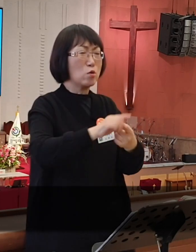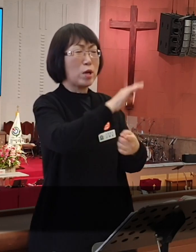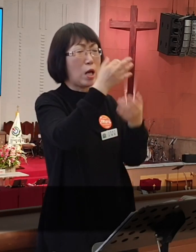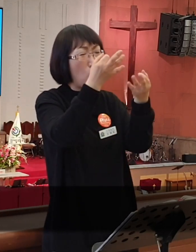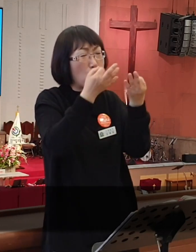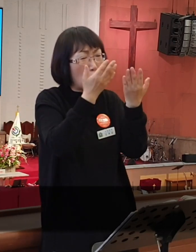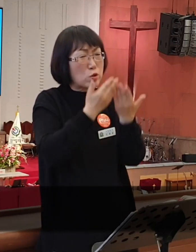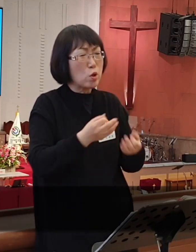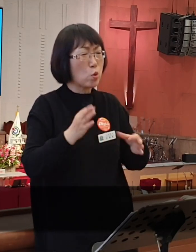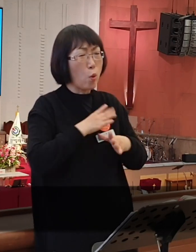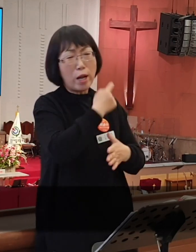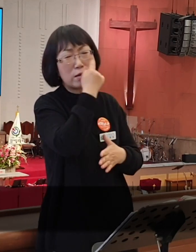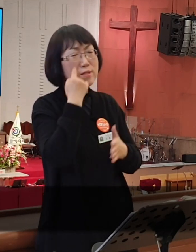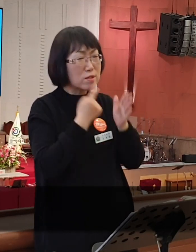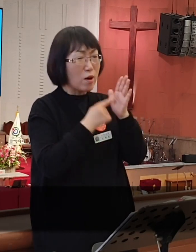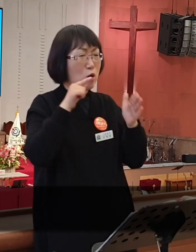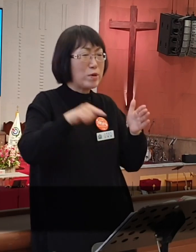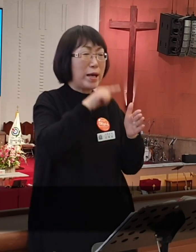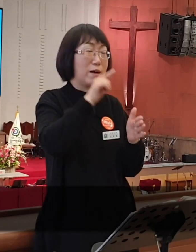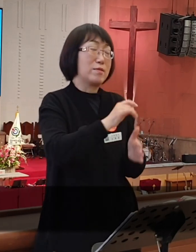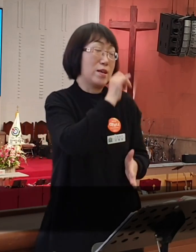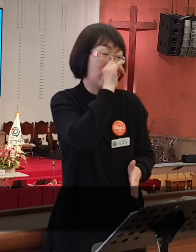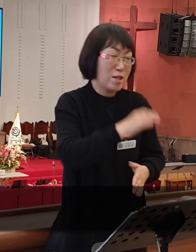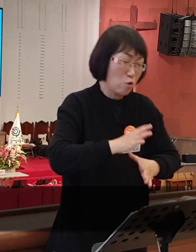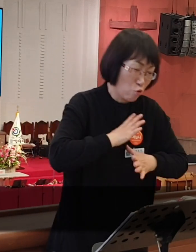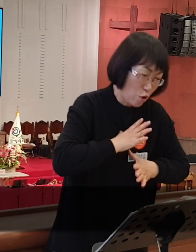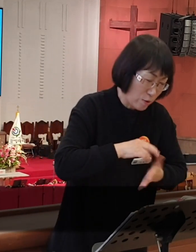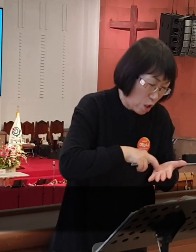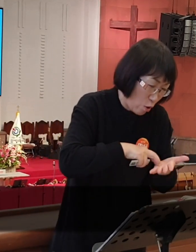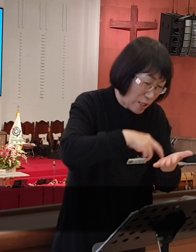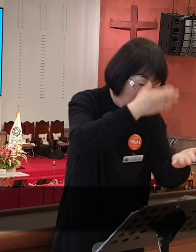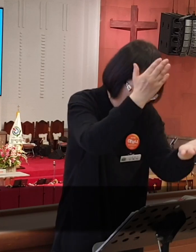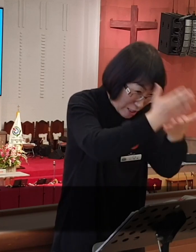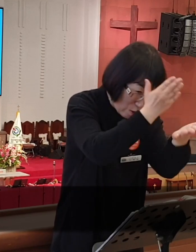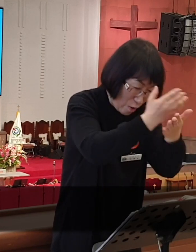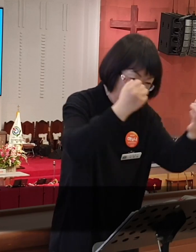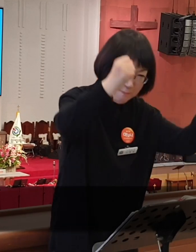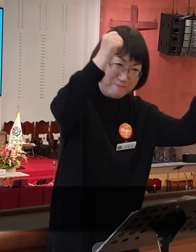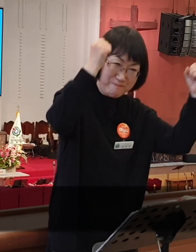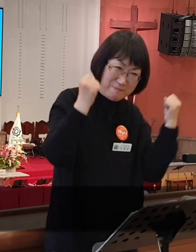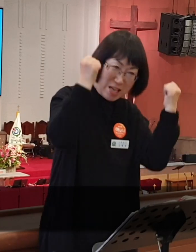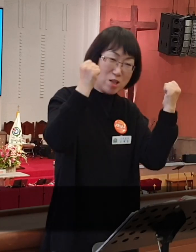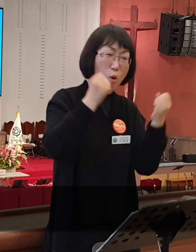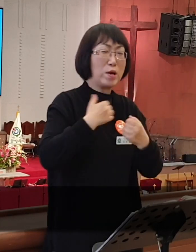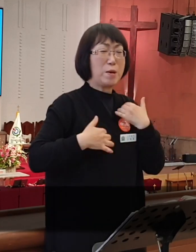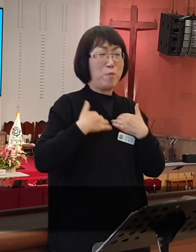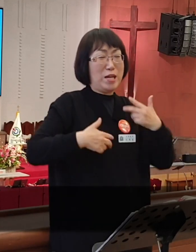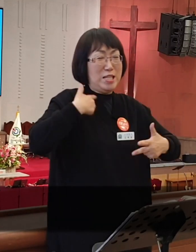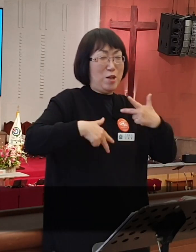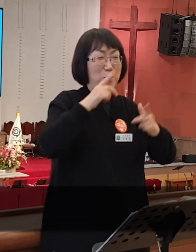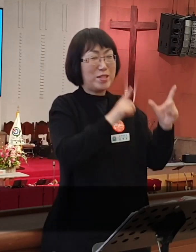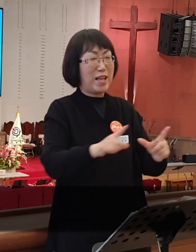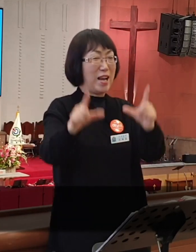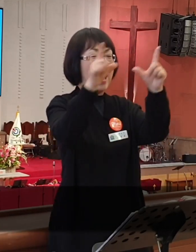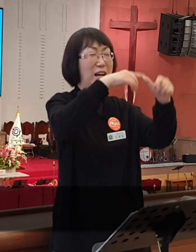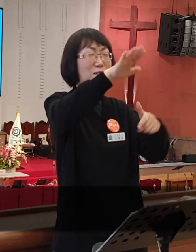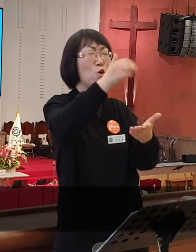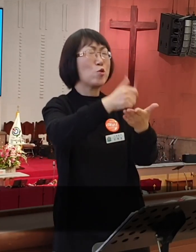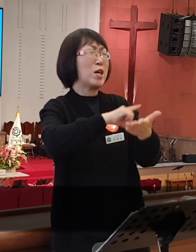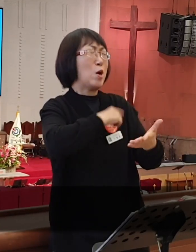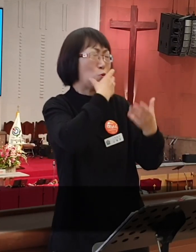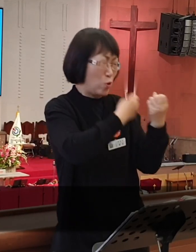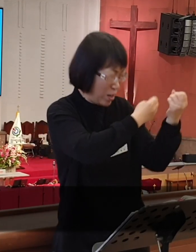보이신 놀라운 증거가 우리 가운데 있으니 두려움에 떨지 마시고 힘내시고 기쁨과 즐거움으로 살아가시기를 주의